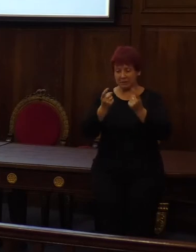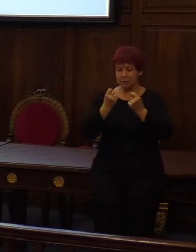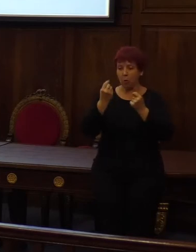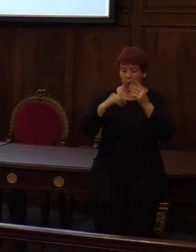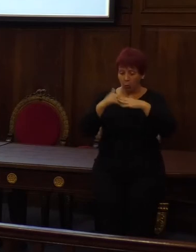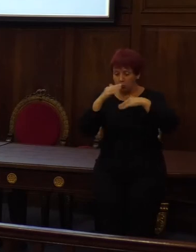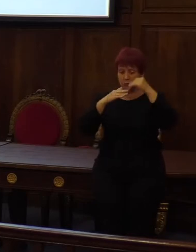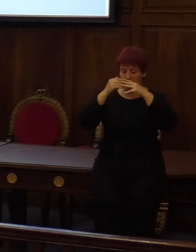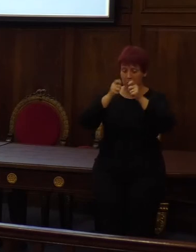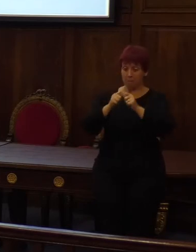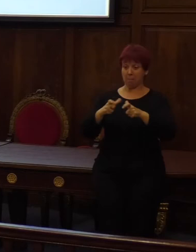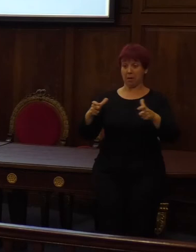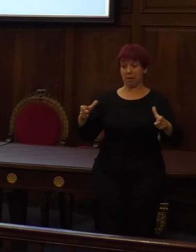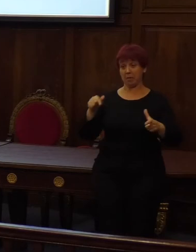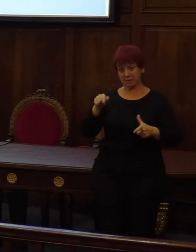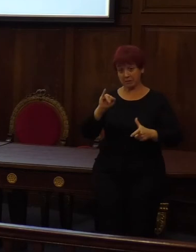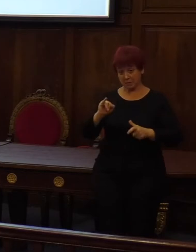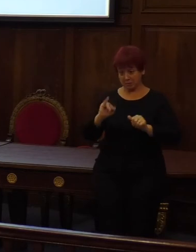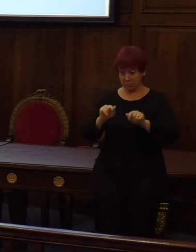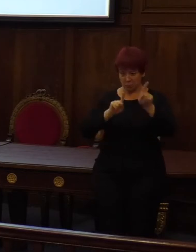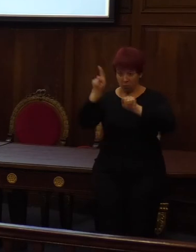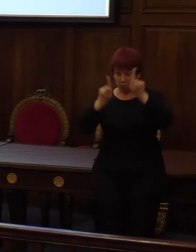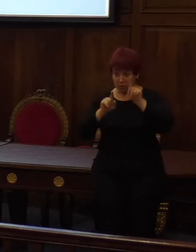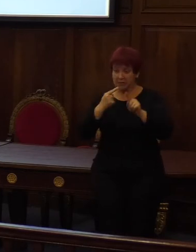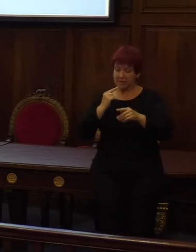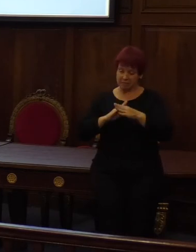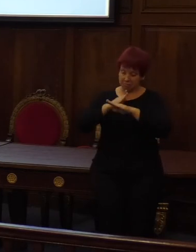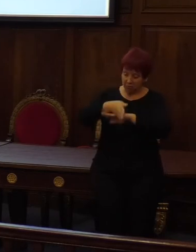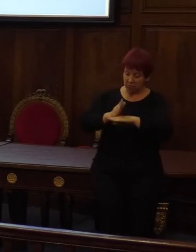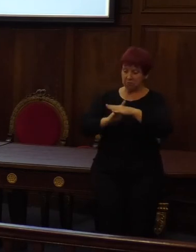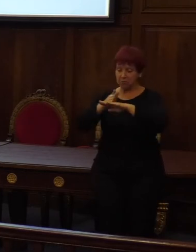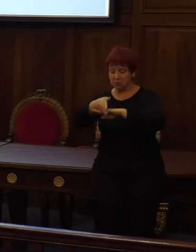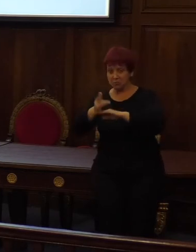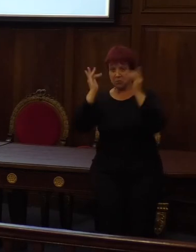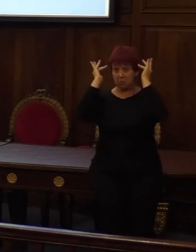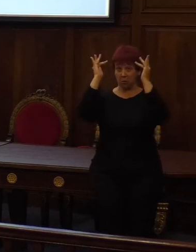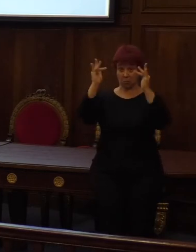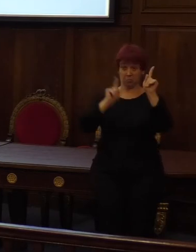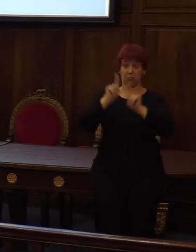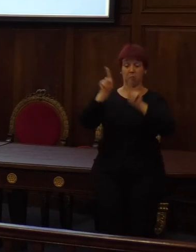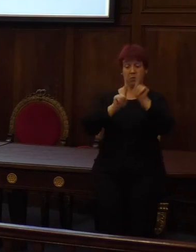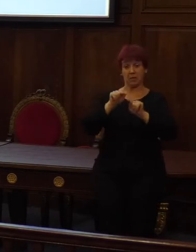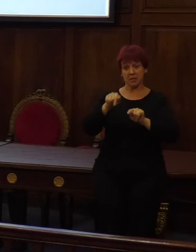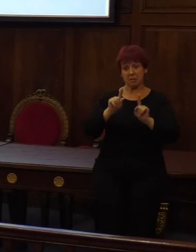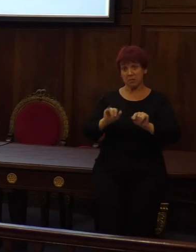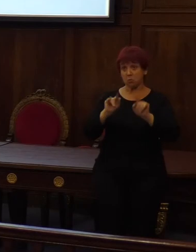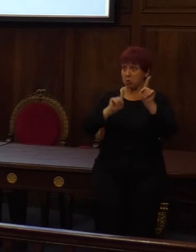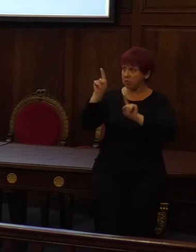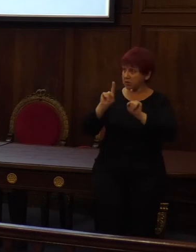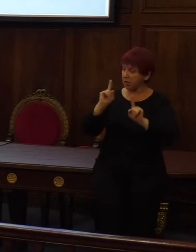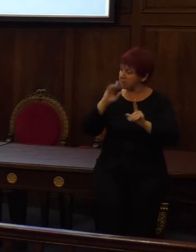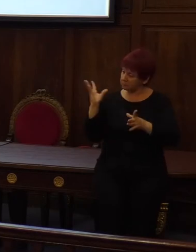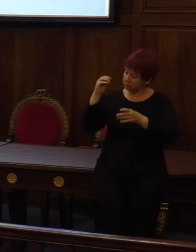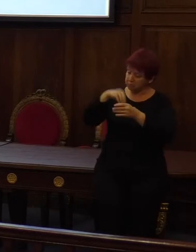Para eso estamos, y estoy seguro que de la misma manera que la facultad ha intervenido e interviene mucho en las discusiones de la Universidad de la República, la propia universidad, a través